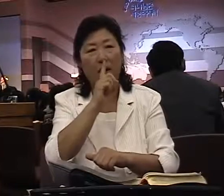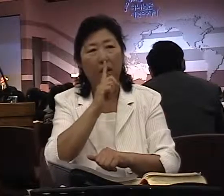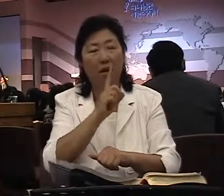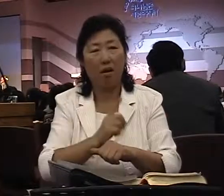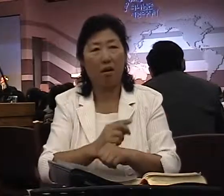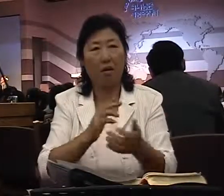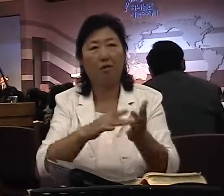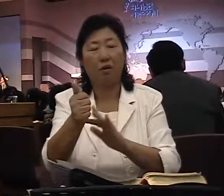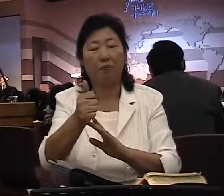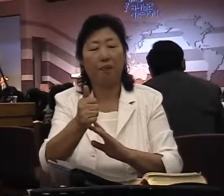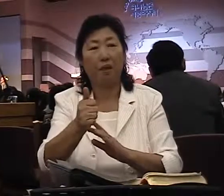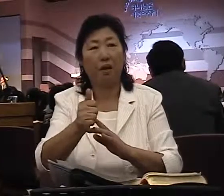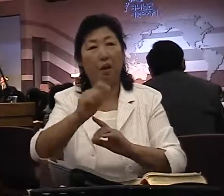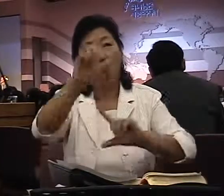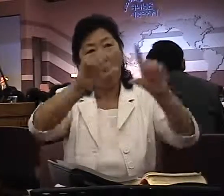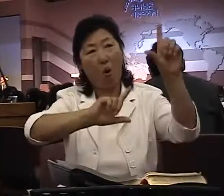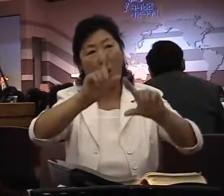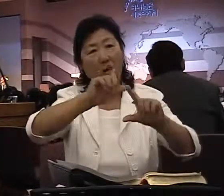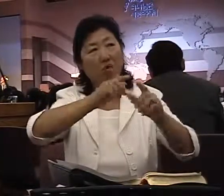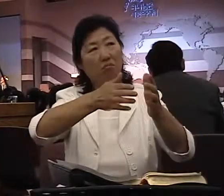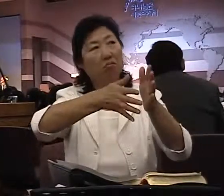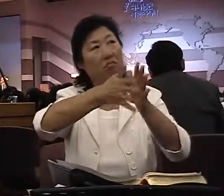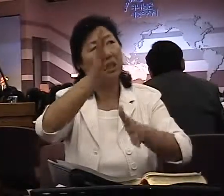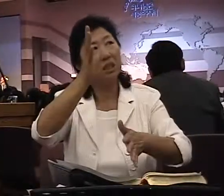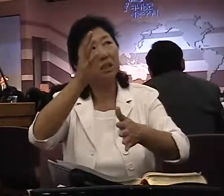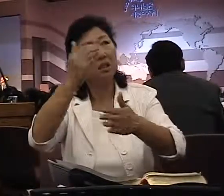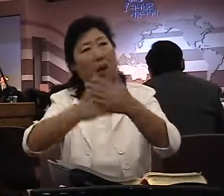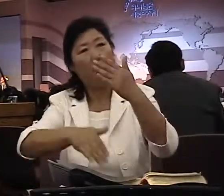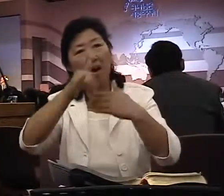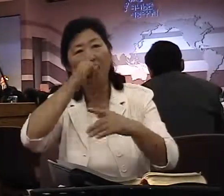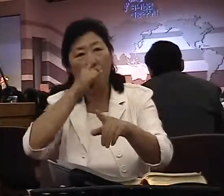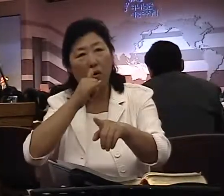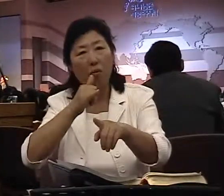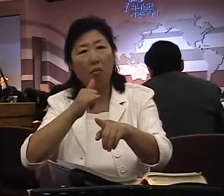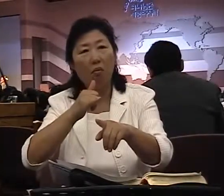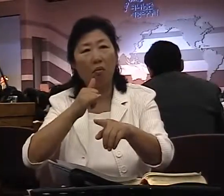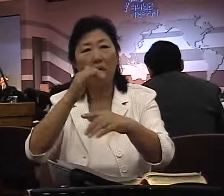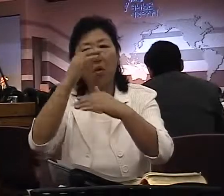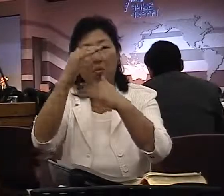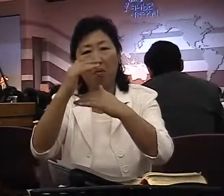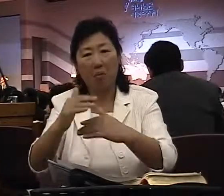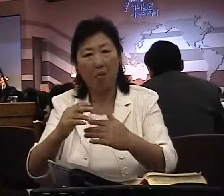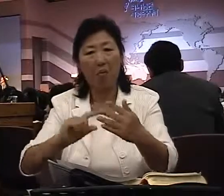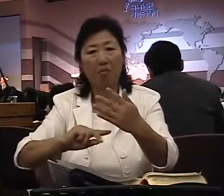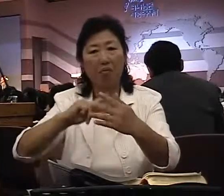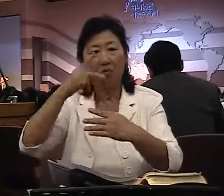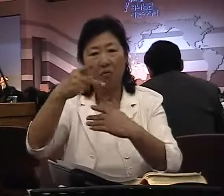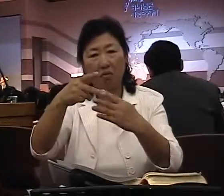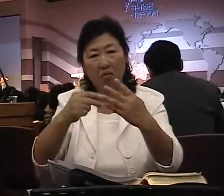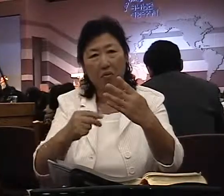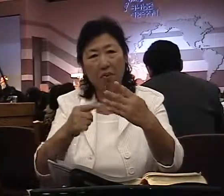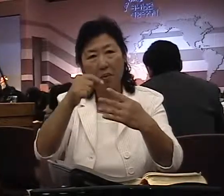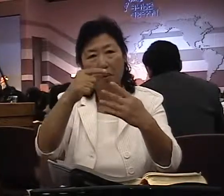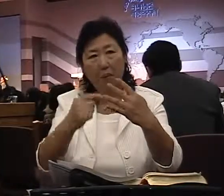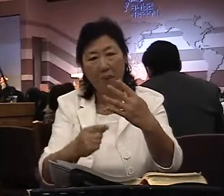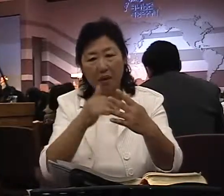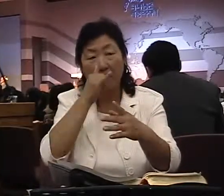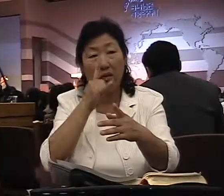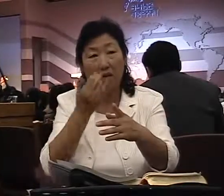아무리 모형이 남아있고 아무리 그 프로파일이 있더라도 그 안에 생명력을